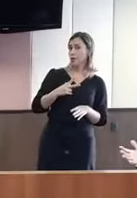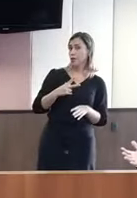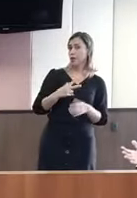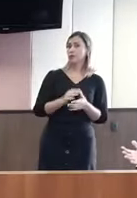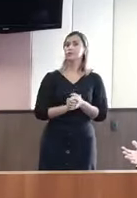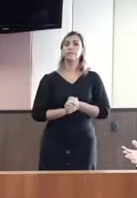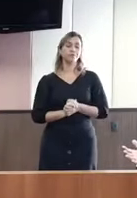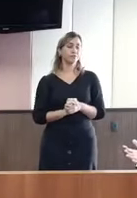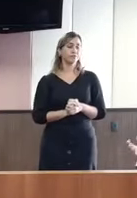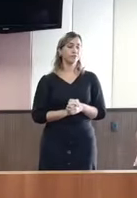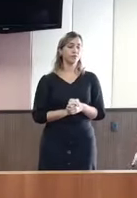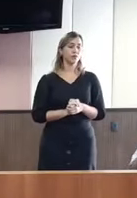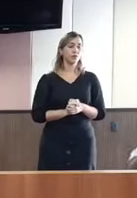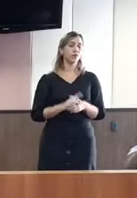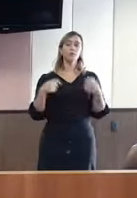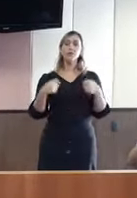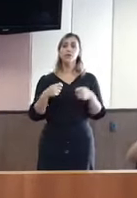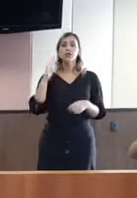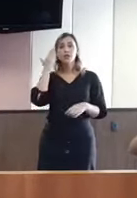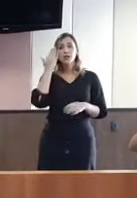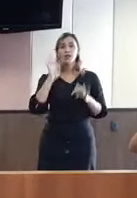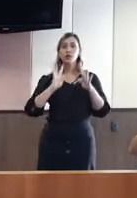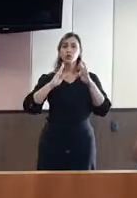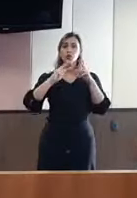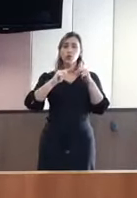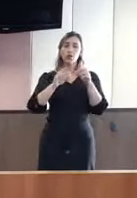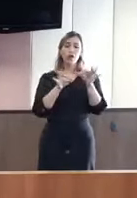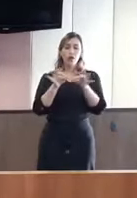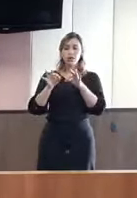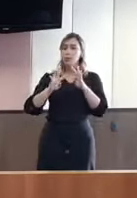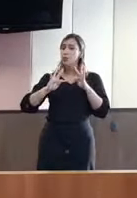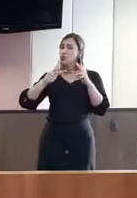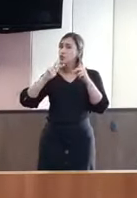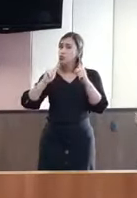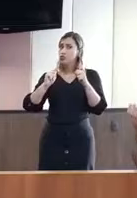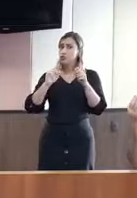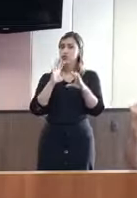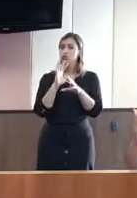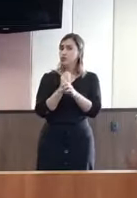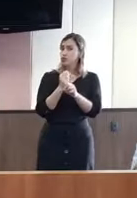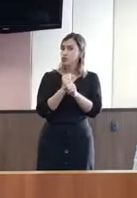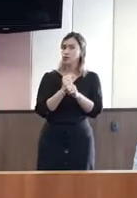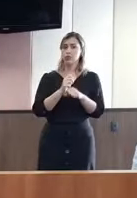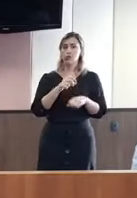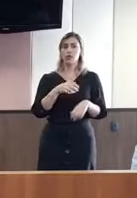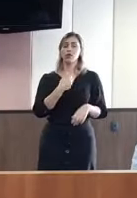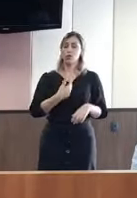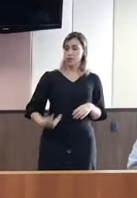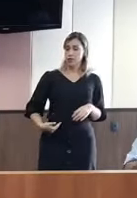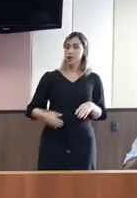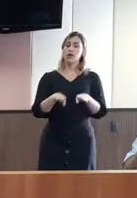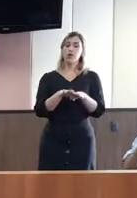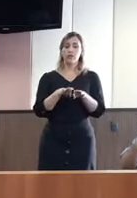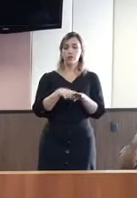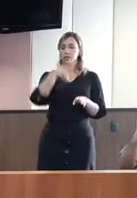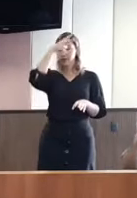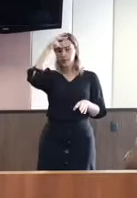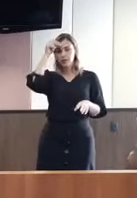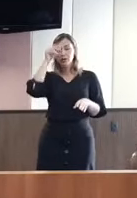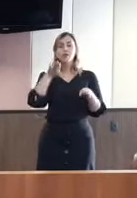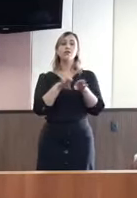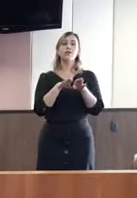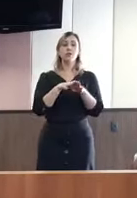medicina privada. Então, para vocês entenderem que a gente colocou toda a quantidade de número com responsabilidade pública. Vocês estão vendo aqui, estão colocando o